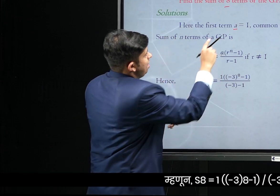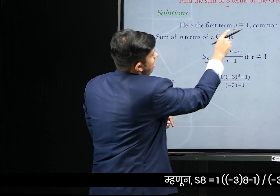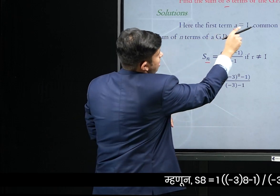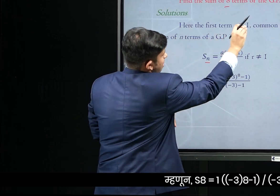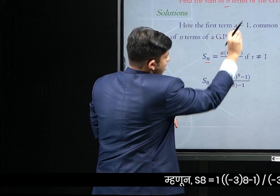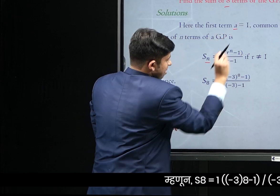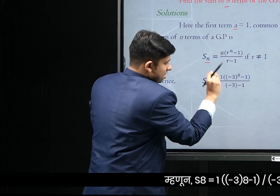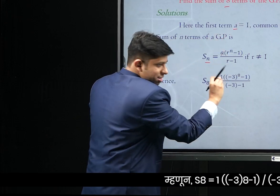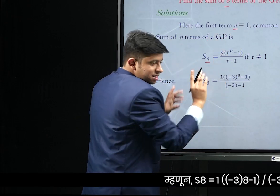minus 1.